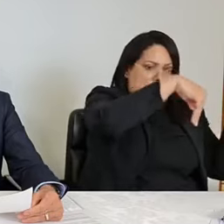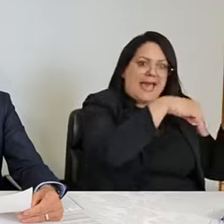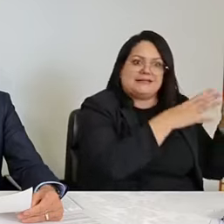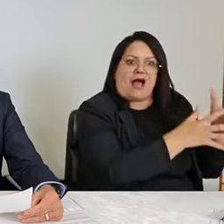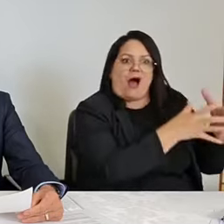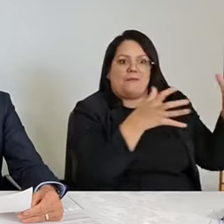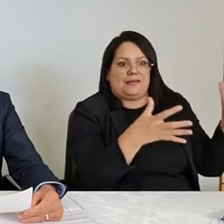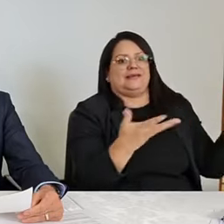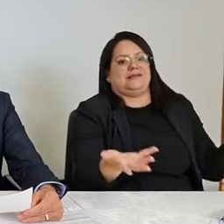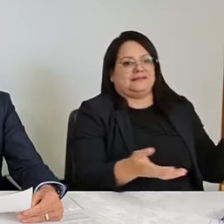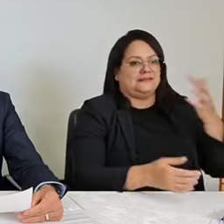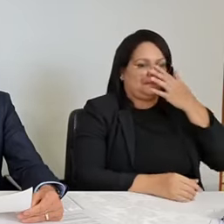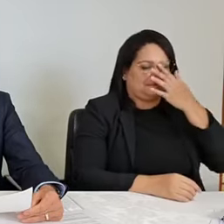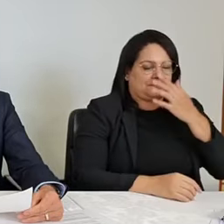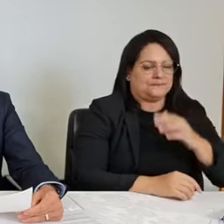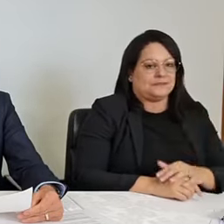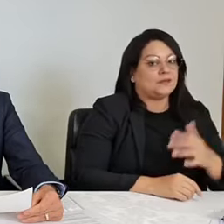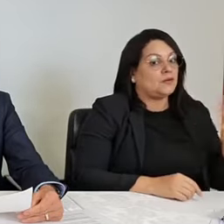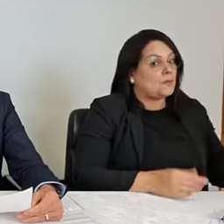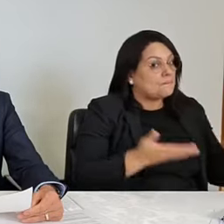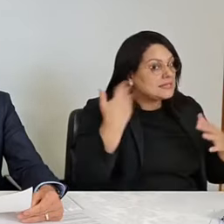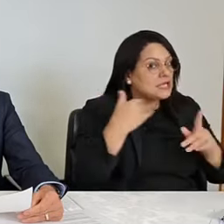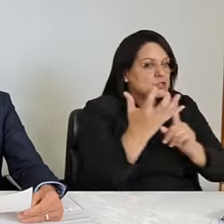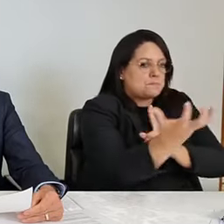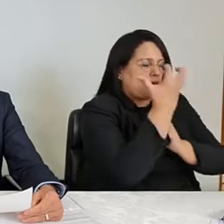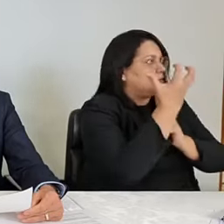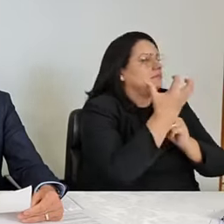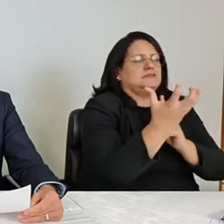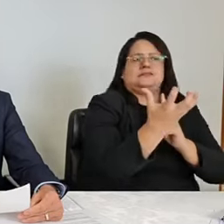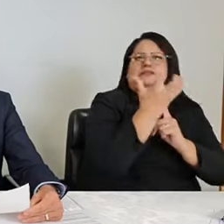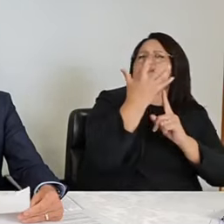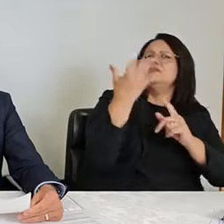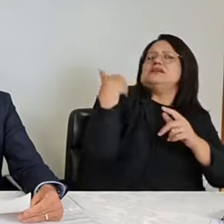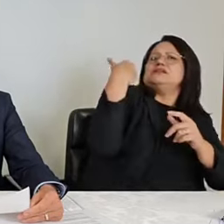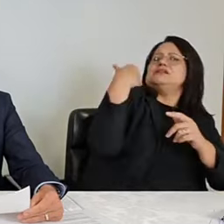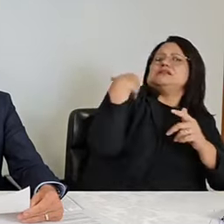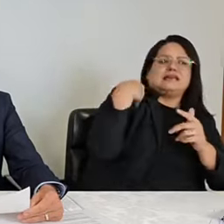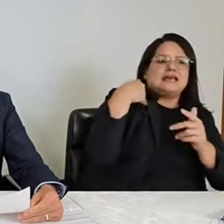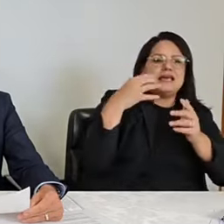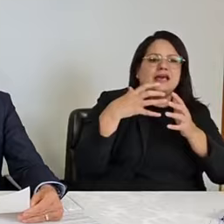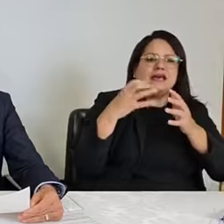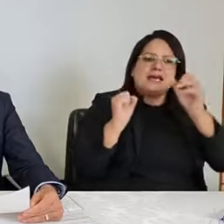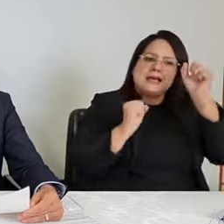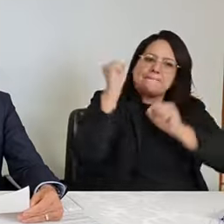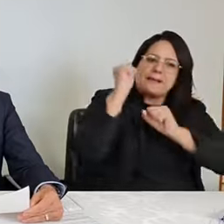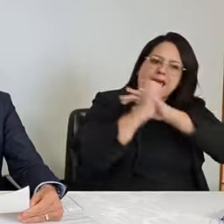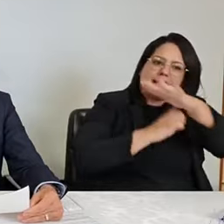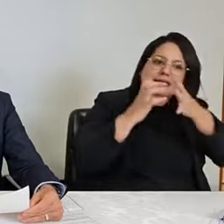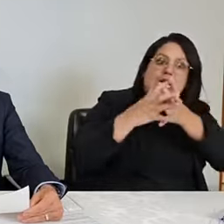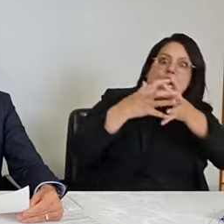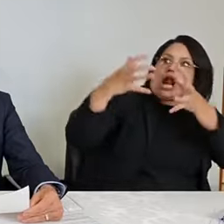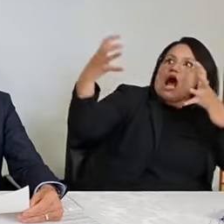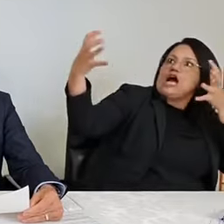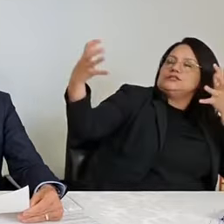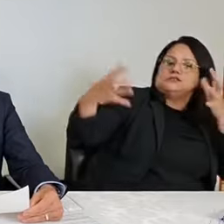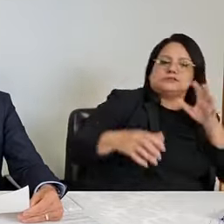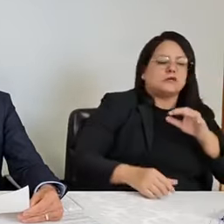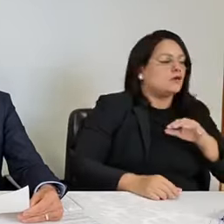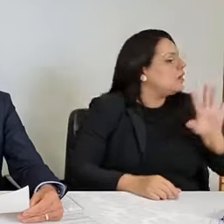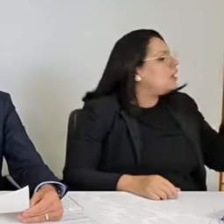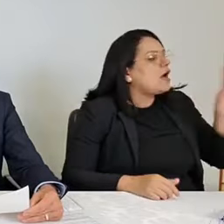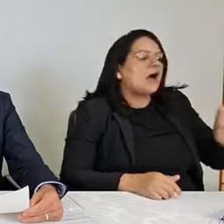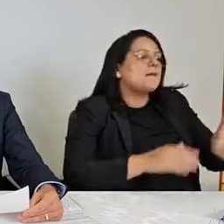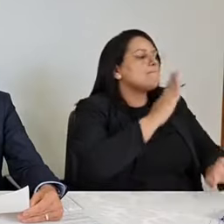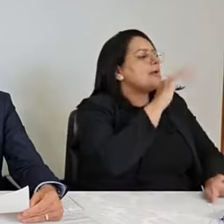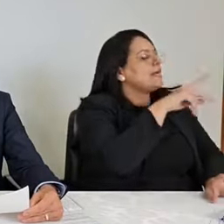pressão que a gente sofria era para ajudar as grandes empresas. As grandes empresas que viam, ah, mas o BNDES no passado ajudava